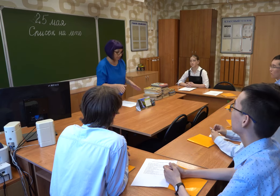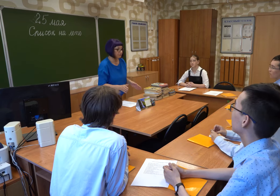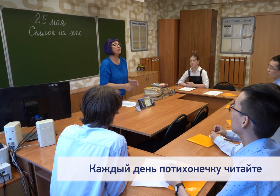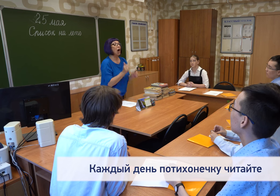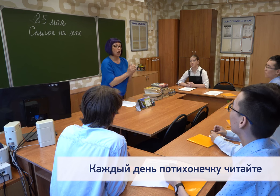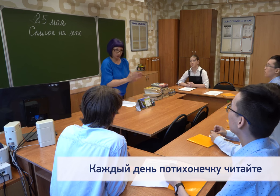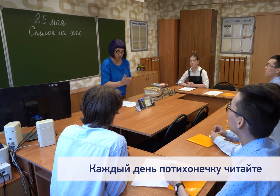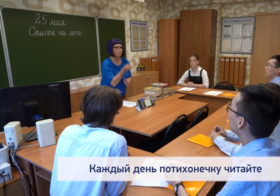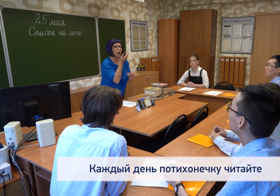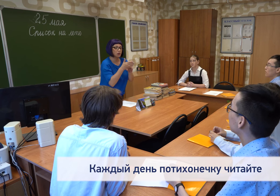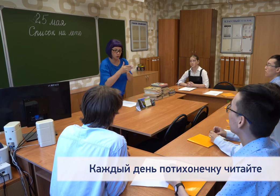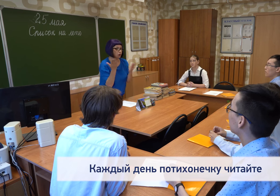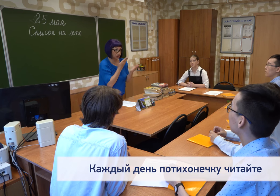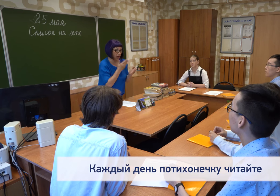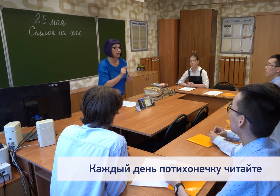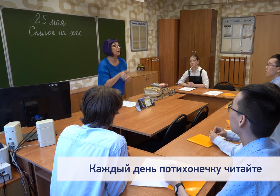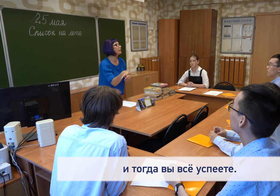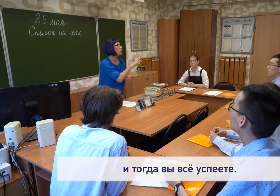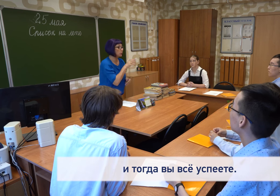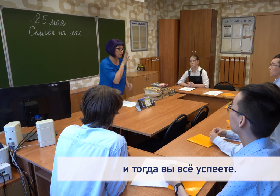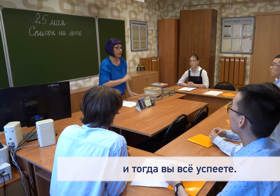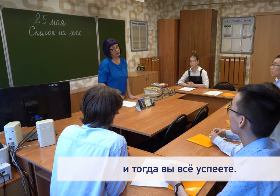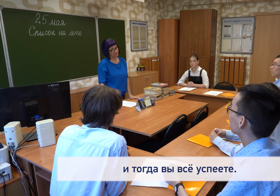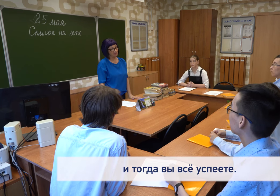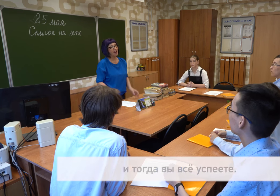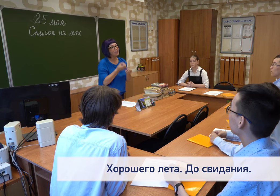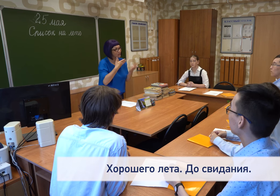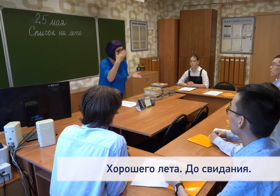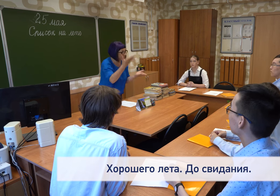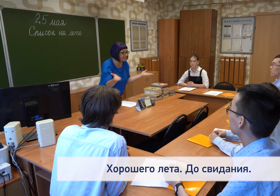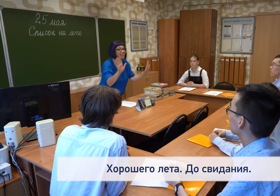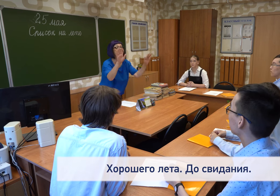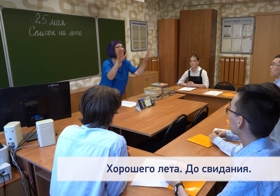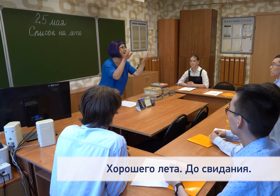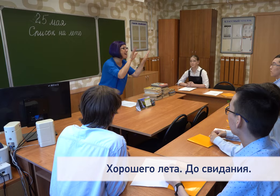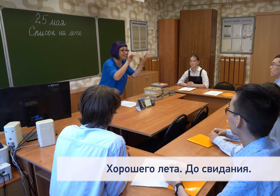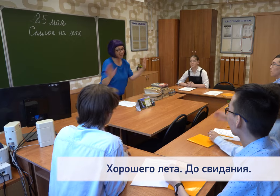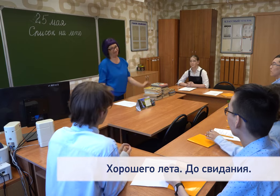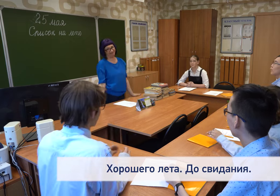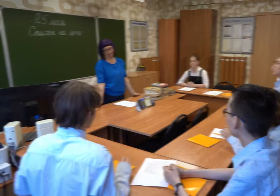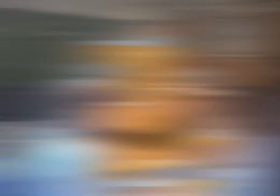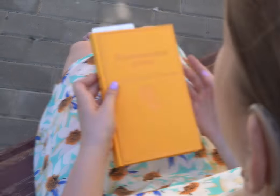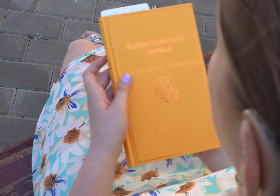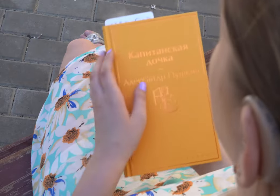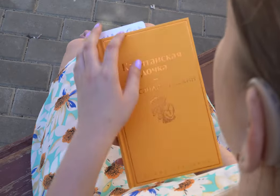Каждый день потихонечку читайте, тогда вы все успеете. Хорошего лета, до свидания.